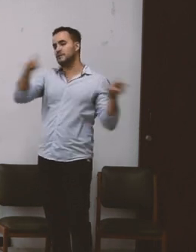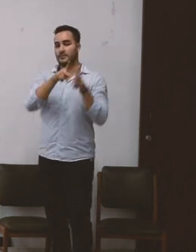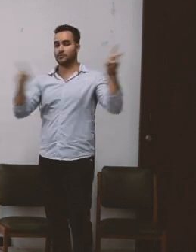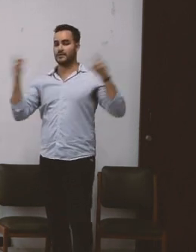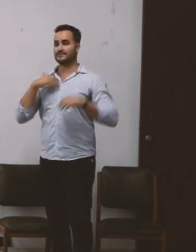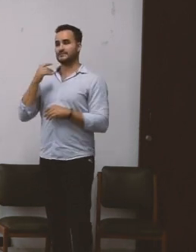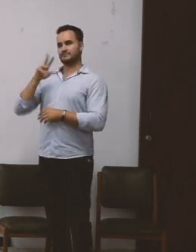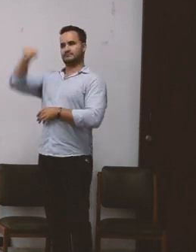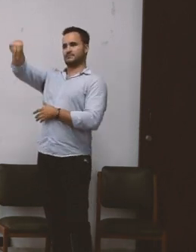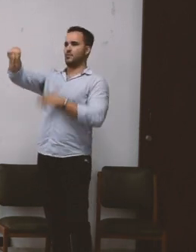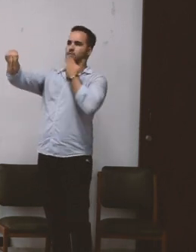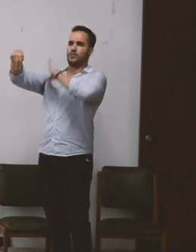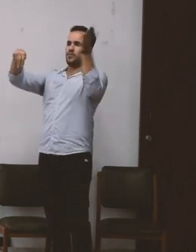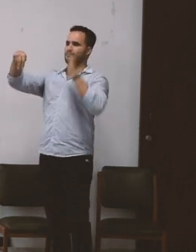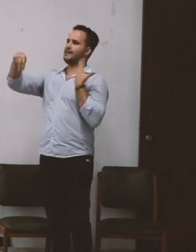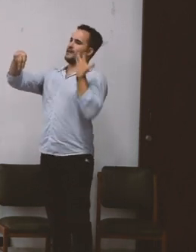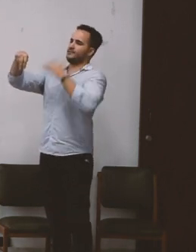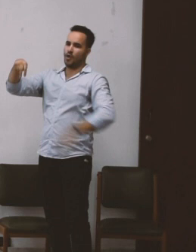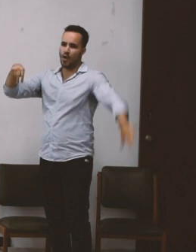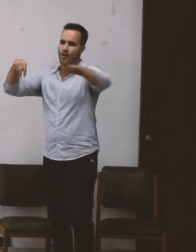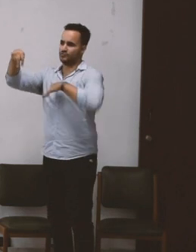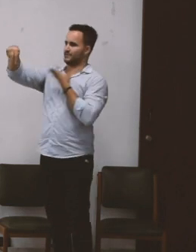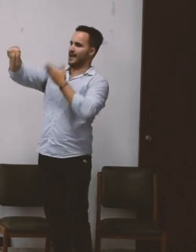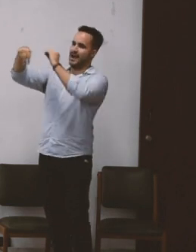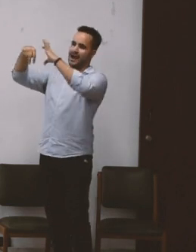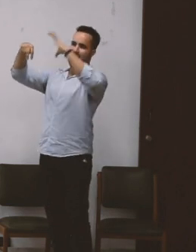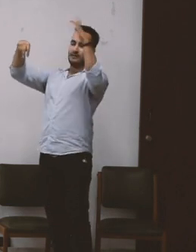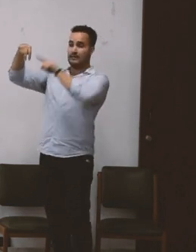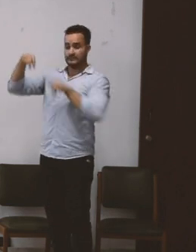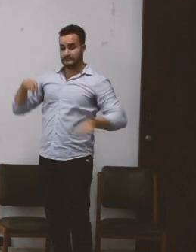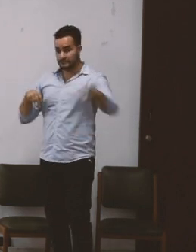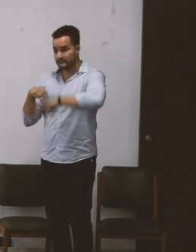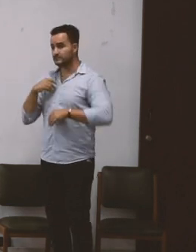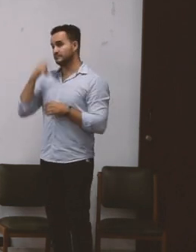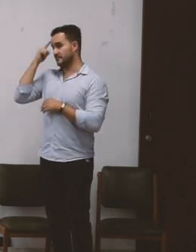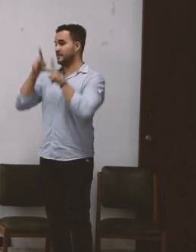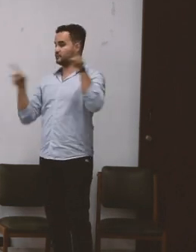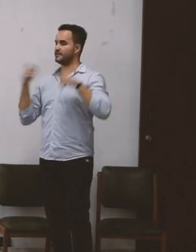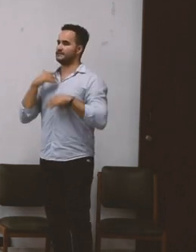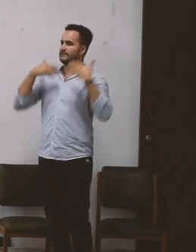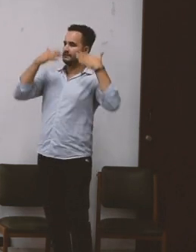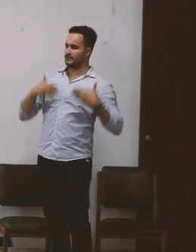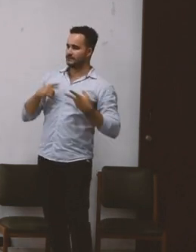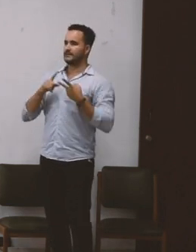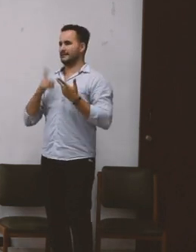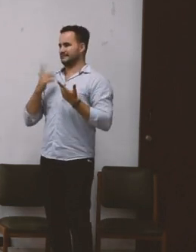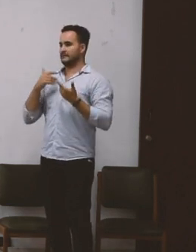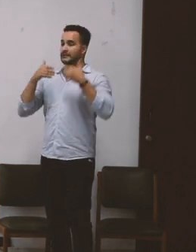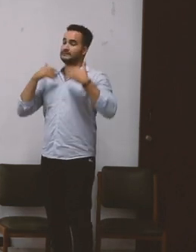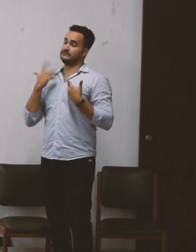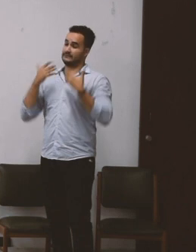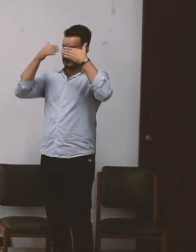viable, estándar y deseable, donde el proceso de distinción y jerarquización entre capacidad y discapacidad da